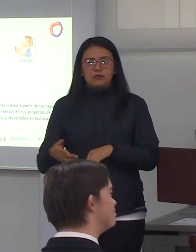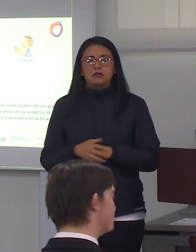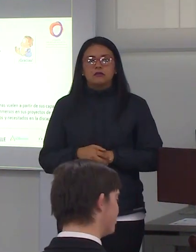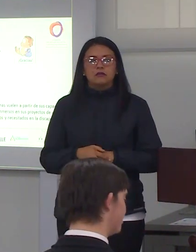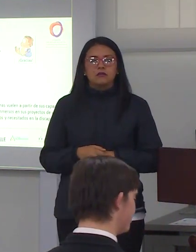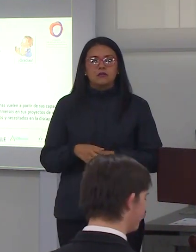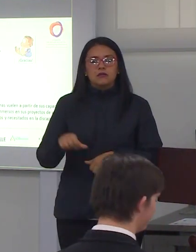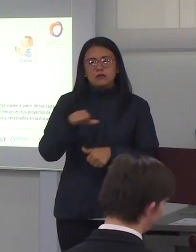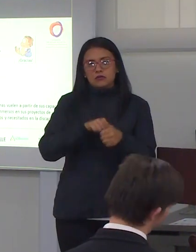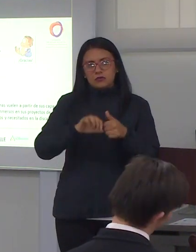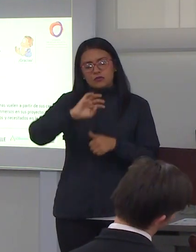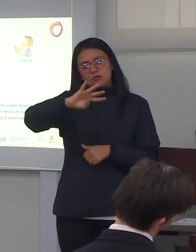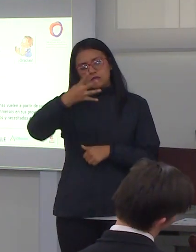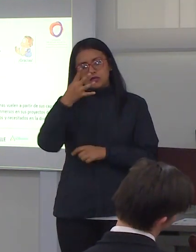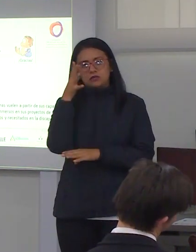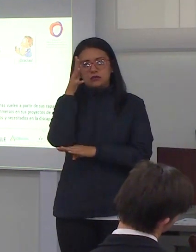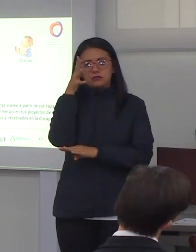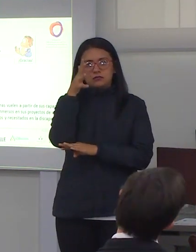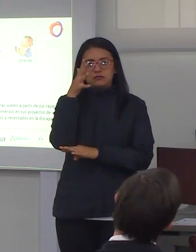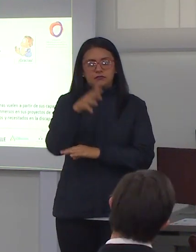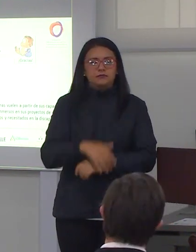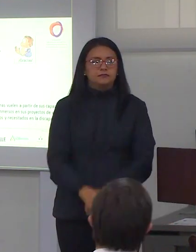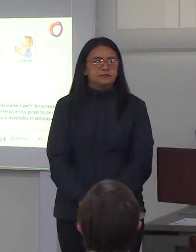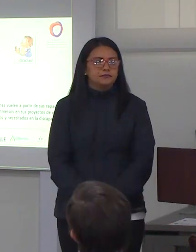nuestra cuarta ponencia del día